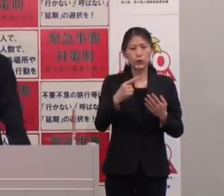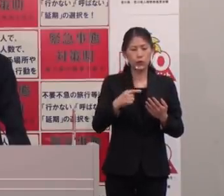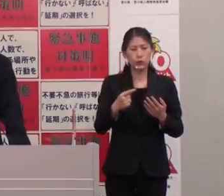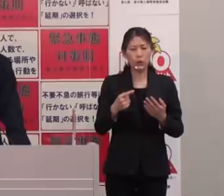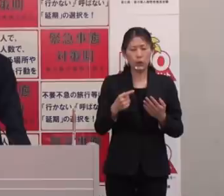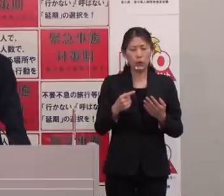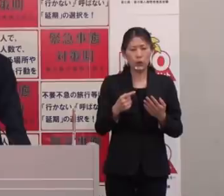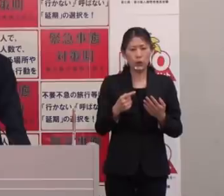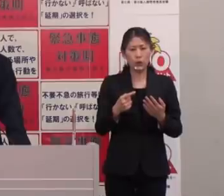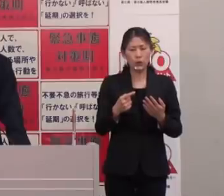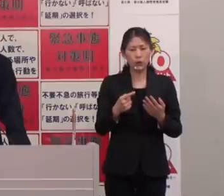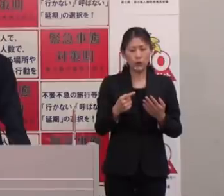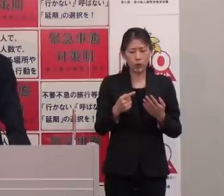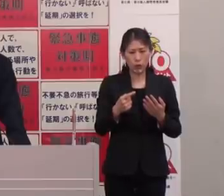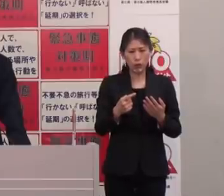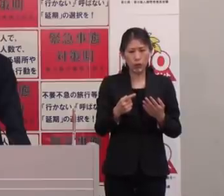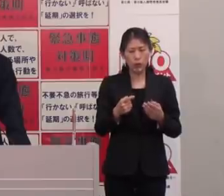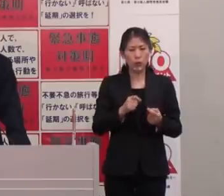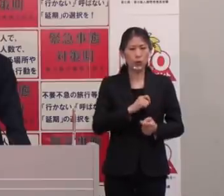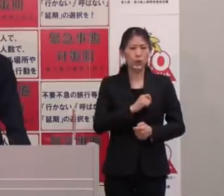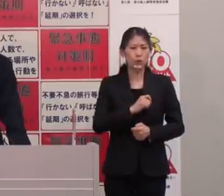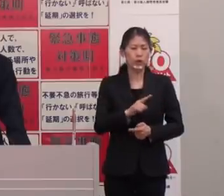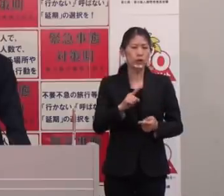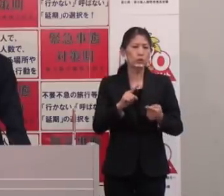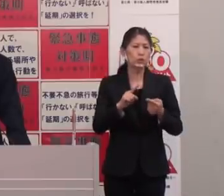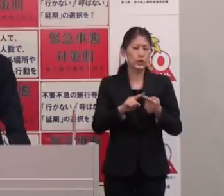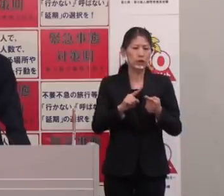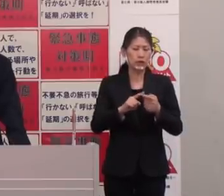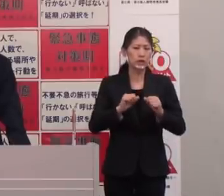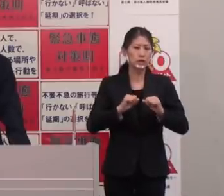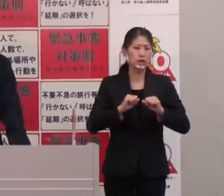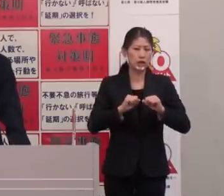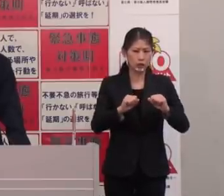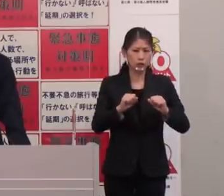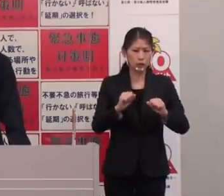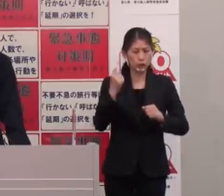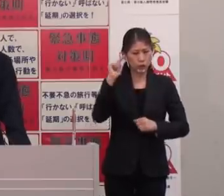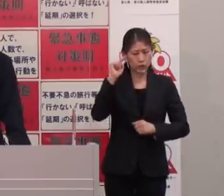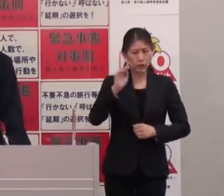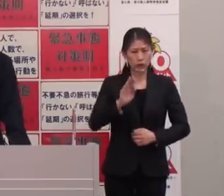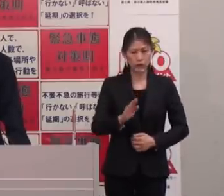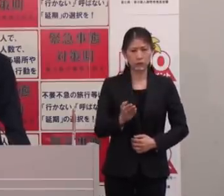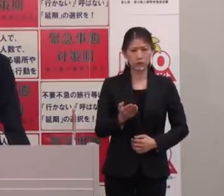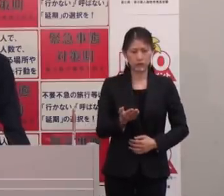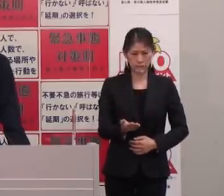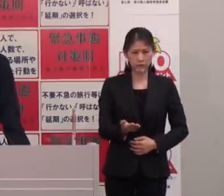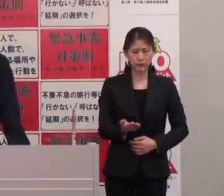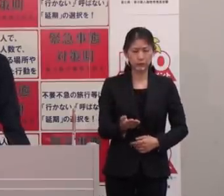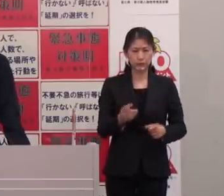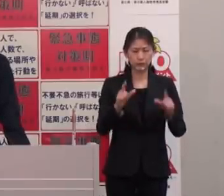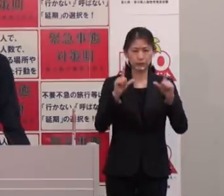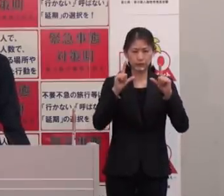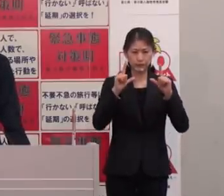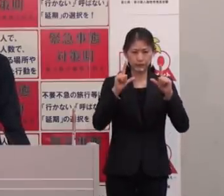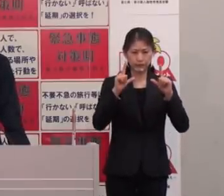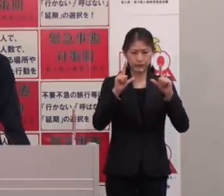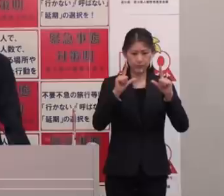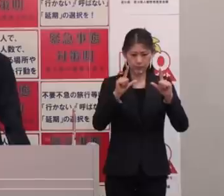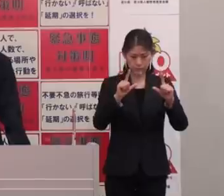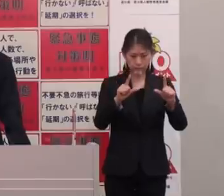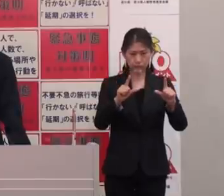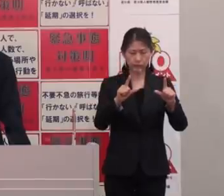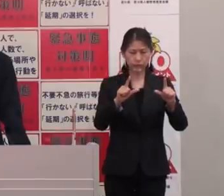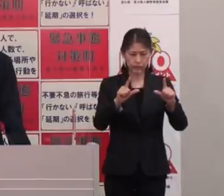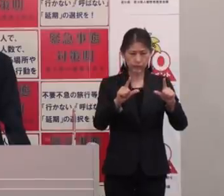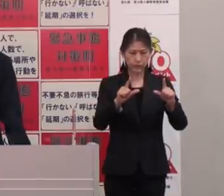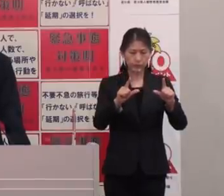その自宅療養を積極的に運用されるっていうのはないんでしょうか。 まあ、今の時点ではその積極的